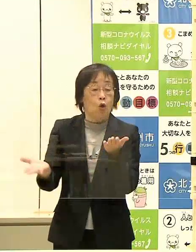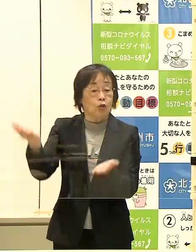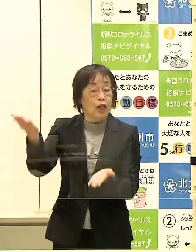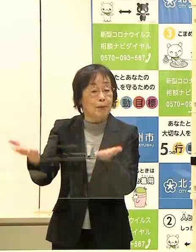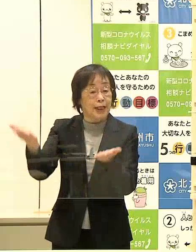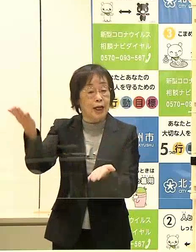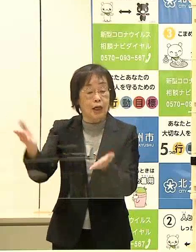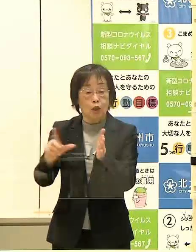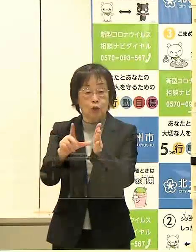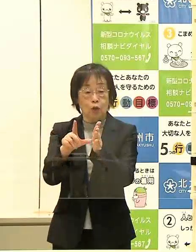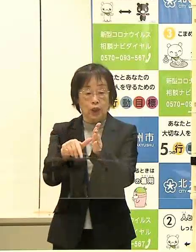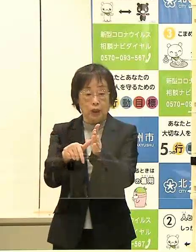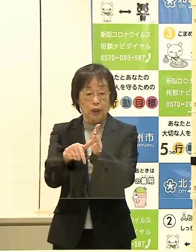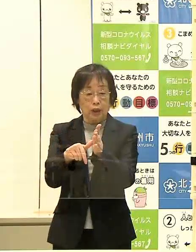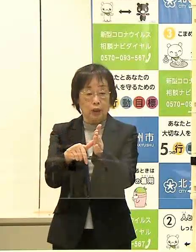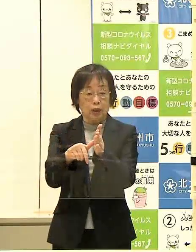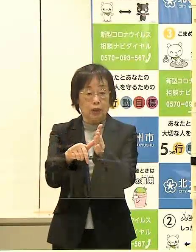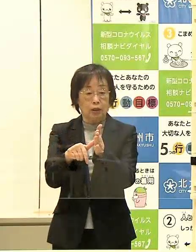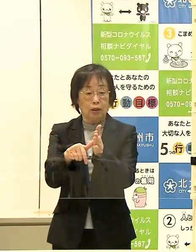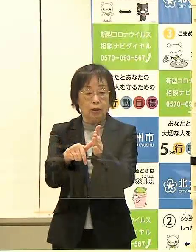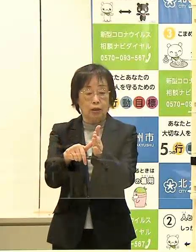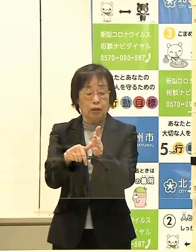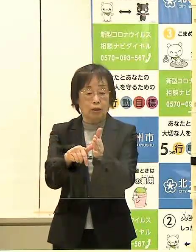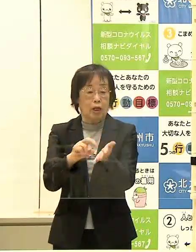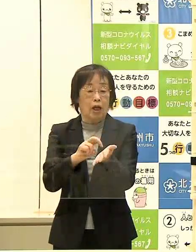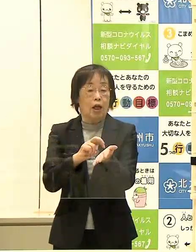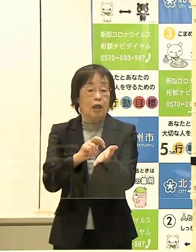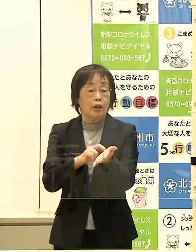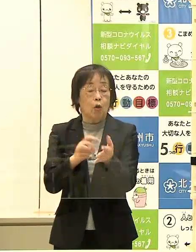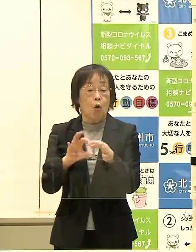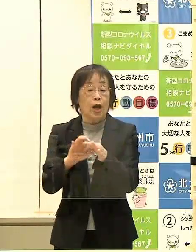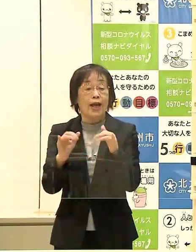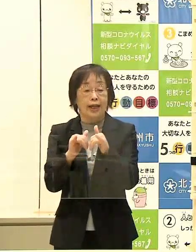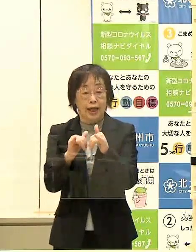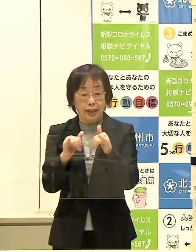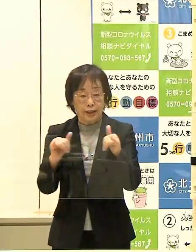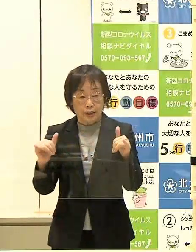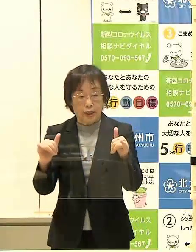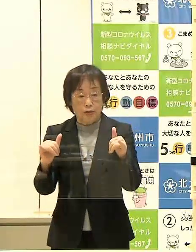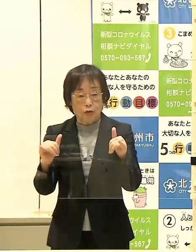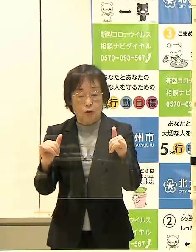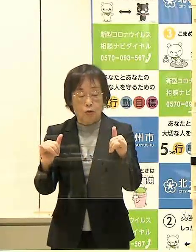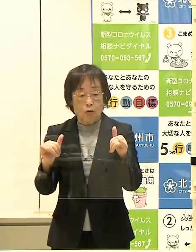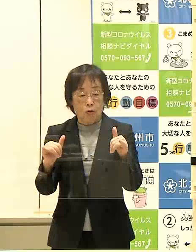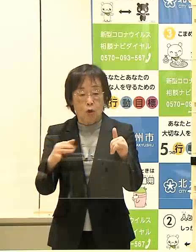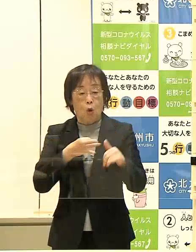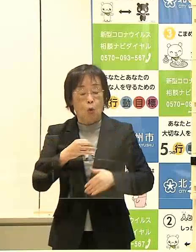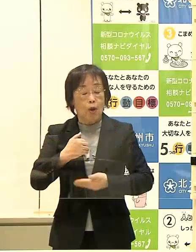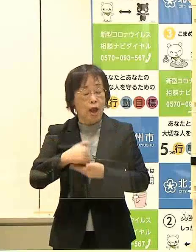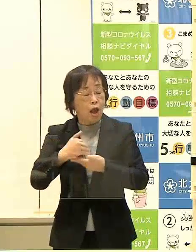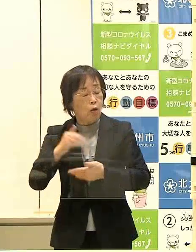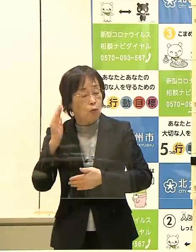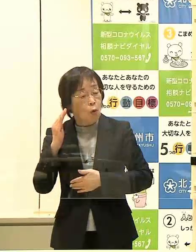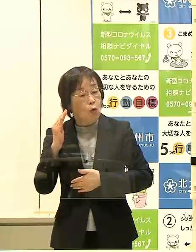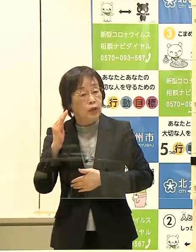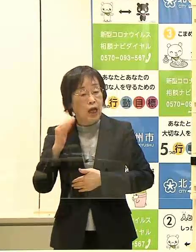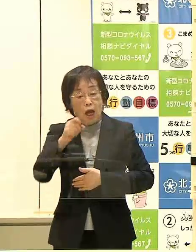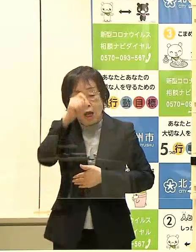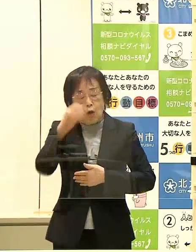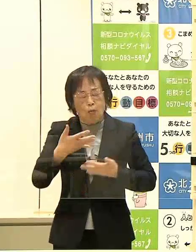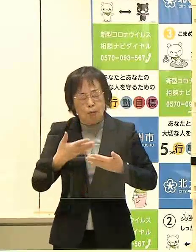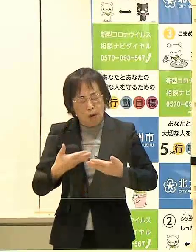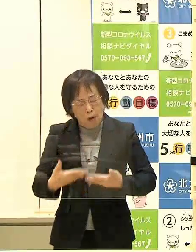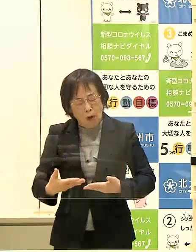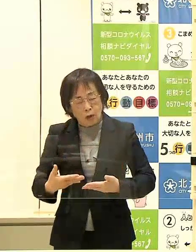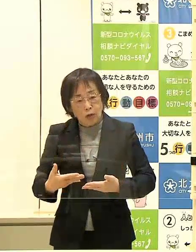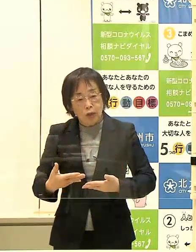程度を医療関係者の効力によってですね重症患者の対応についてはまだ余裕があるという認識